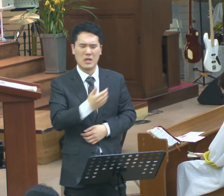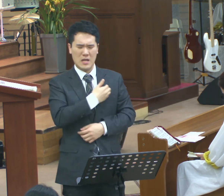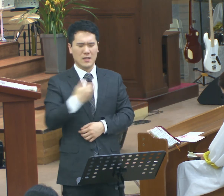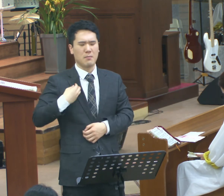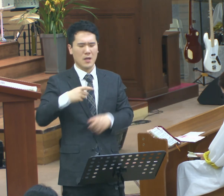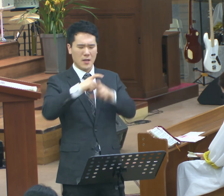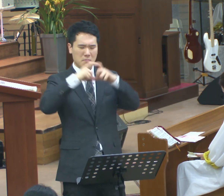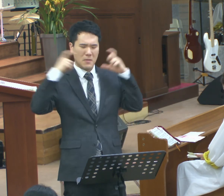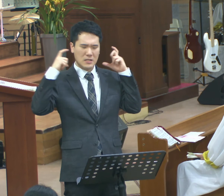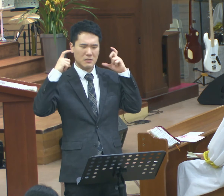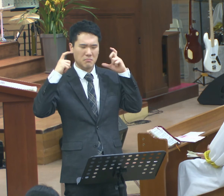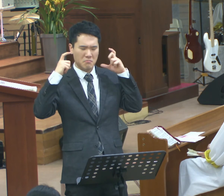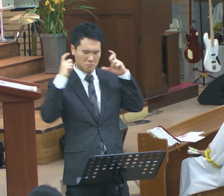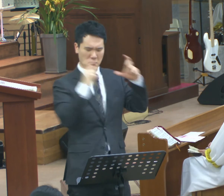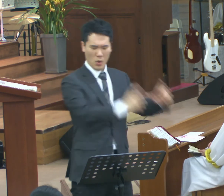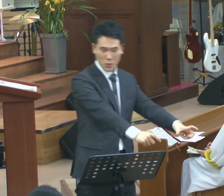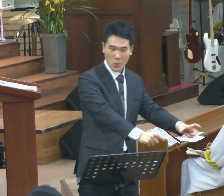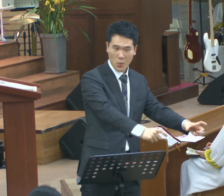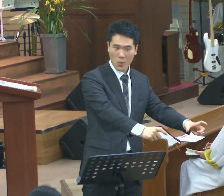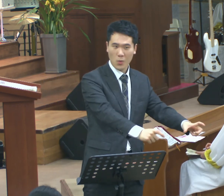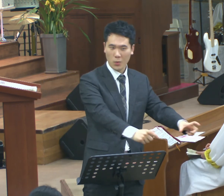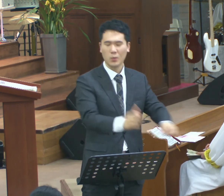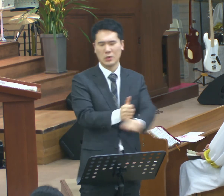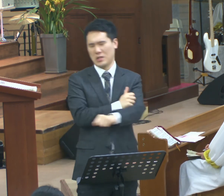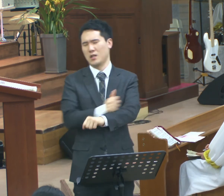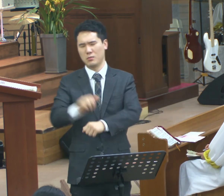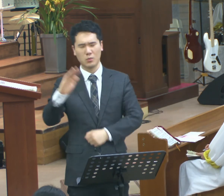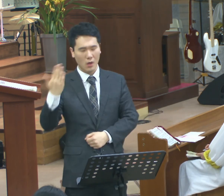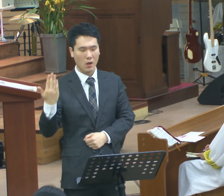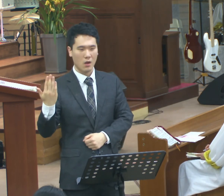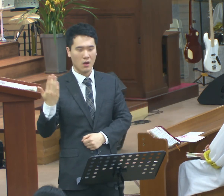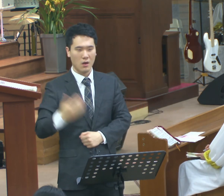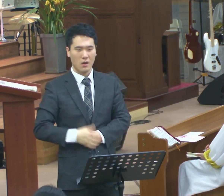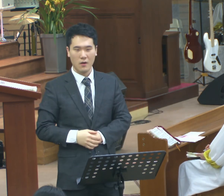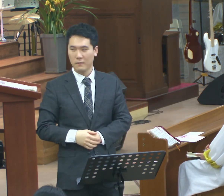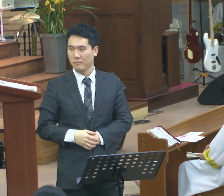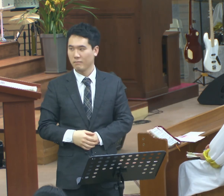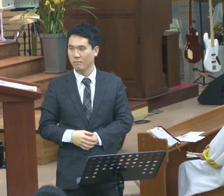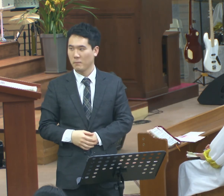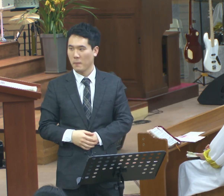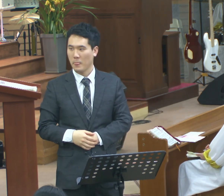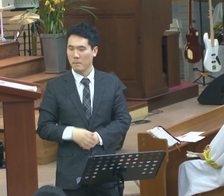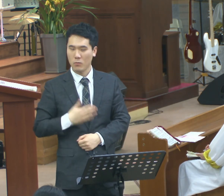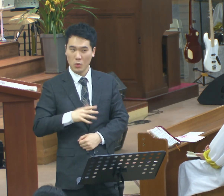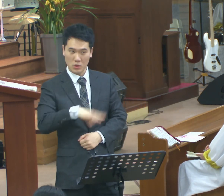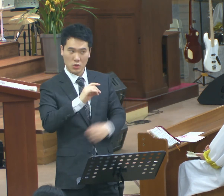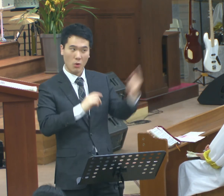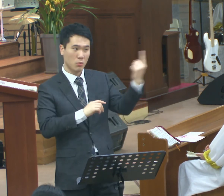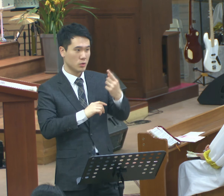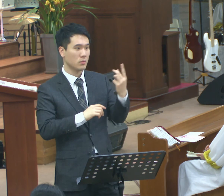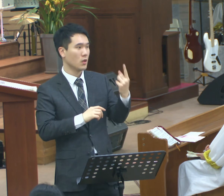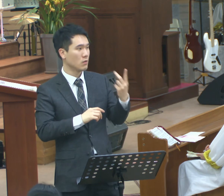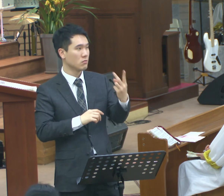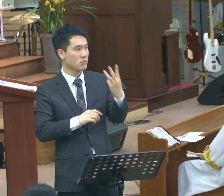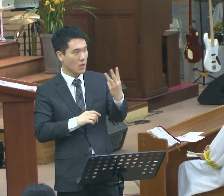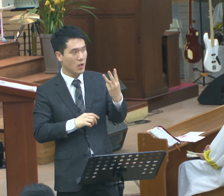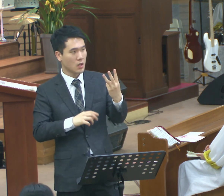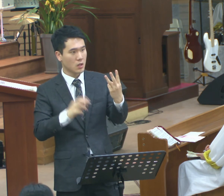쓰지 말고, 제가 오늘 설교를 해버렸는데 오늘 처음 오신 분 3분이 일부 예배 때 마스크를